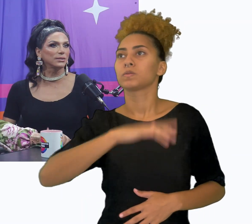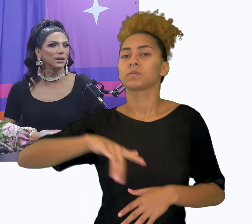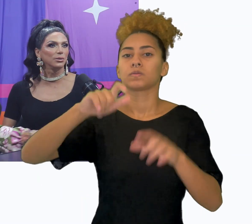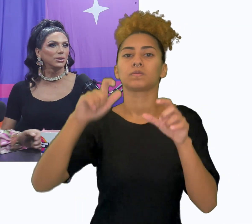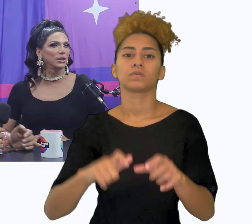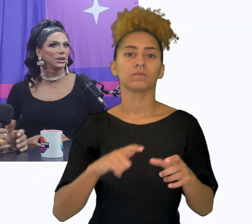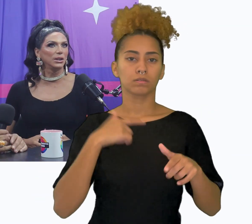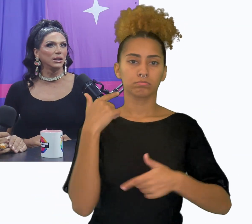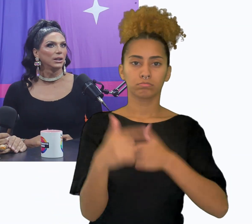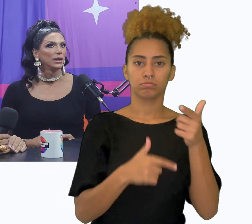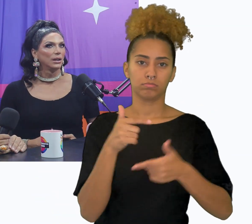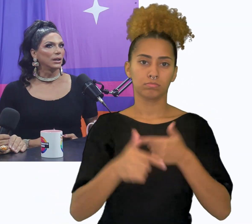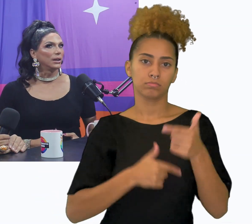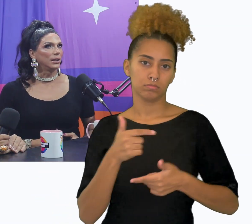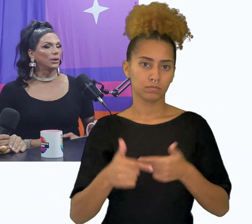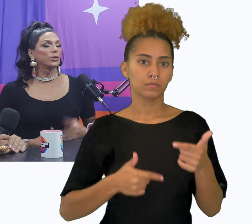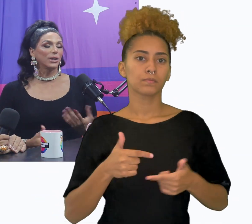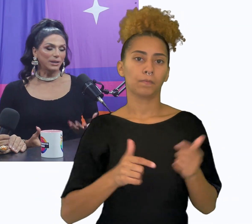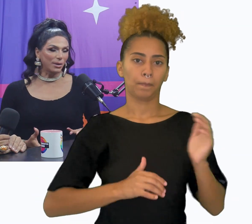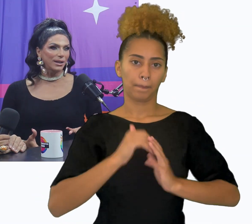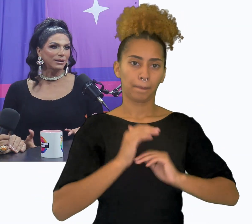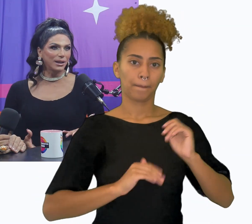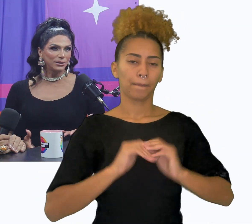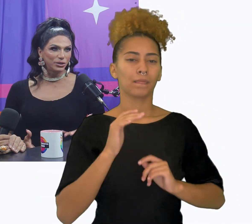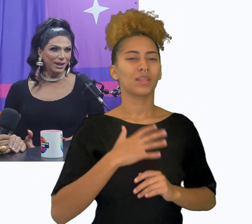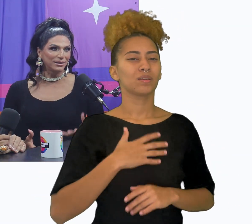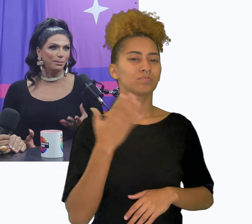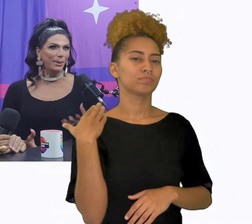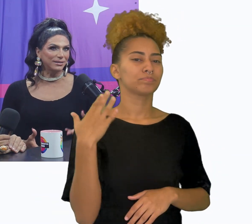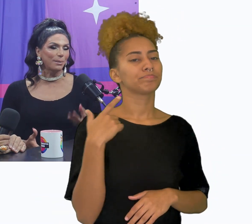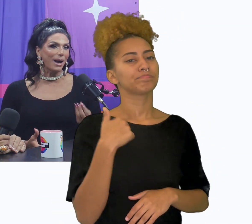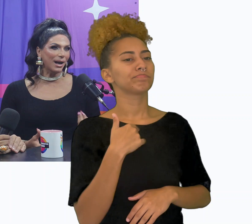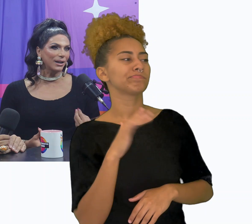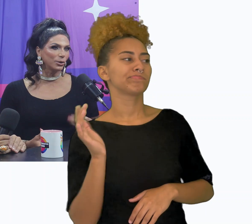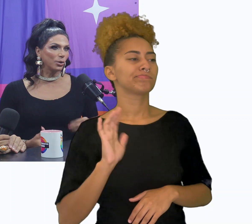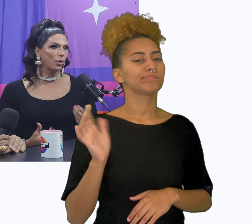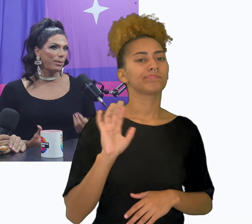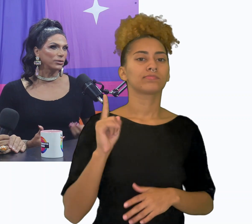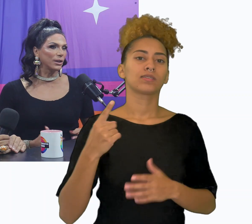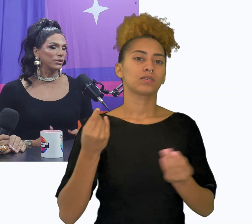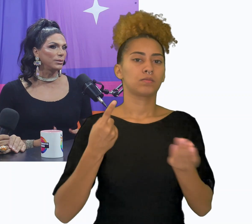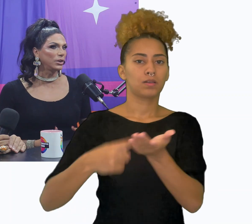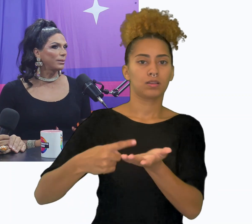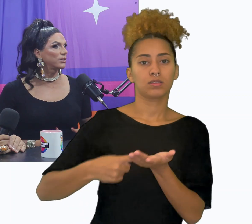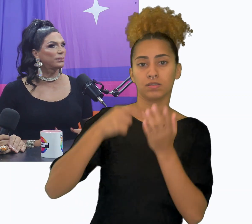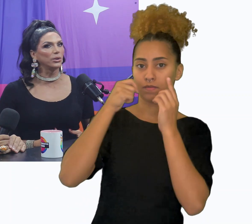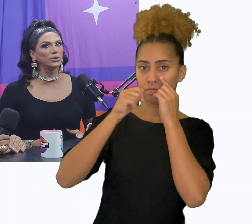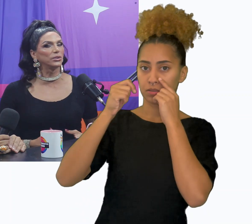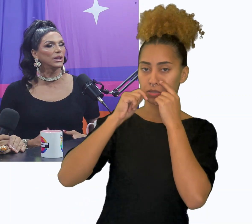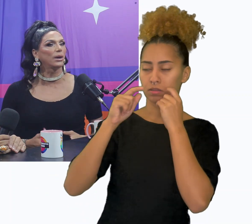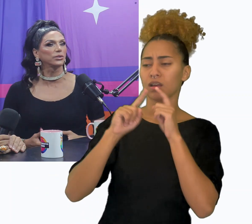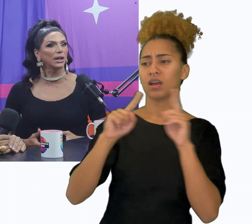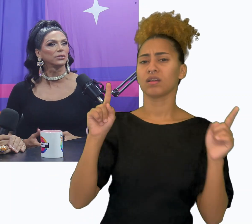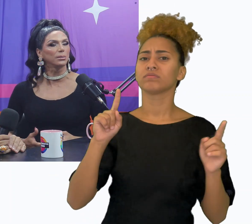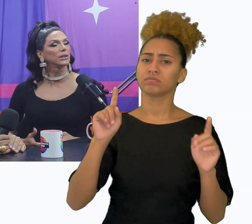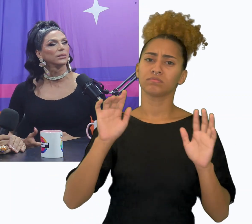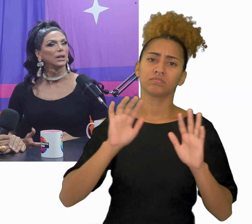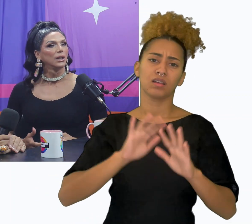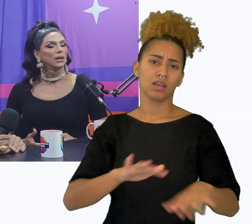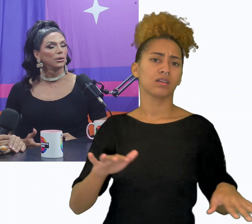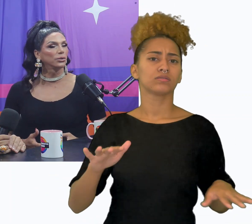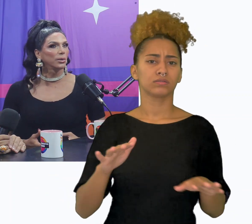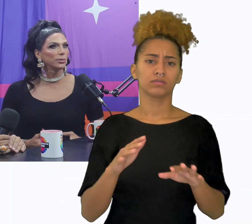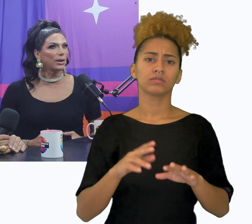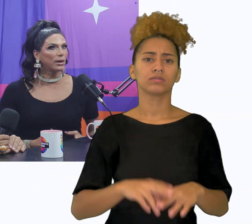de atuação que eu tinha até uma certa resistência para ser marcador com personagem feminino, mas depois eu disse, não, acho que é isso